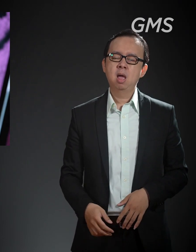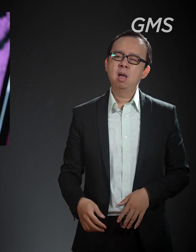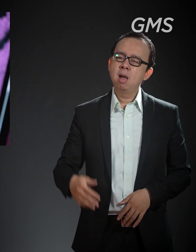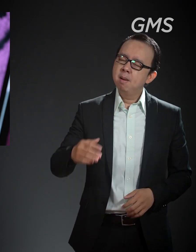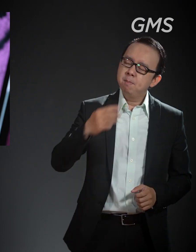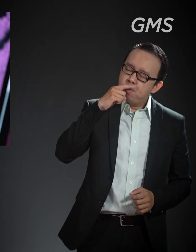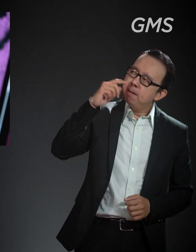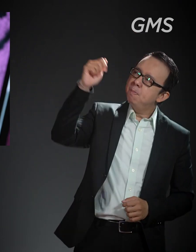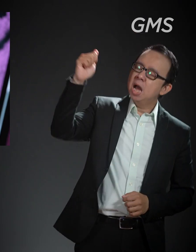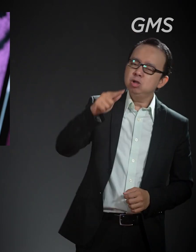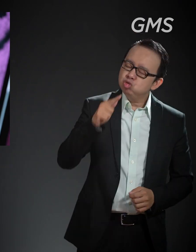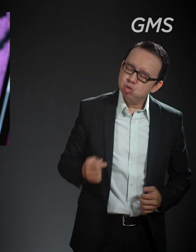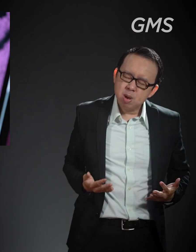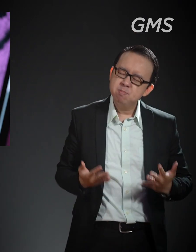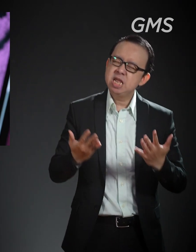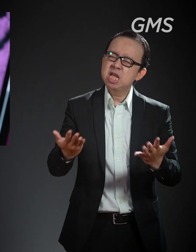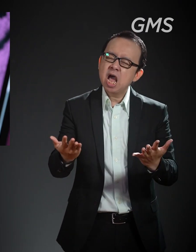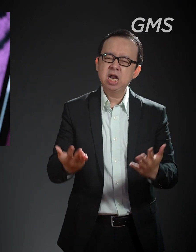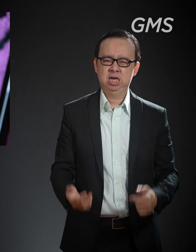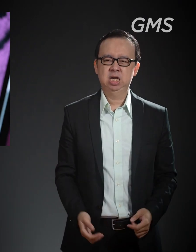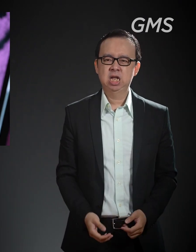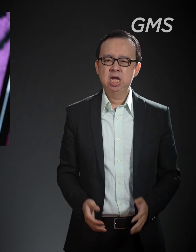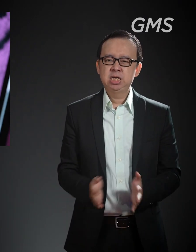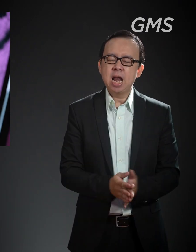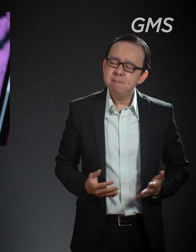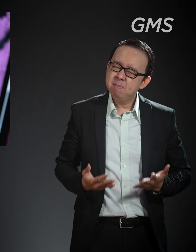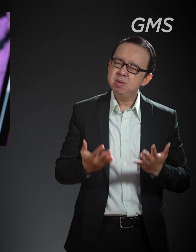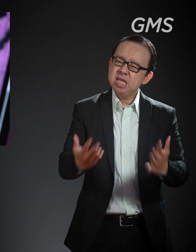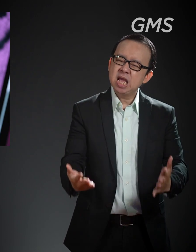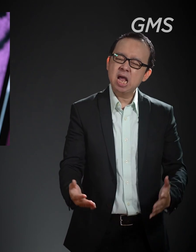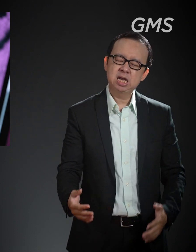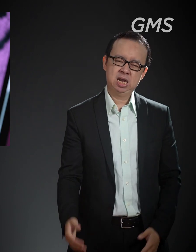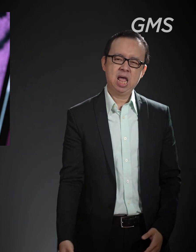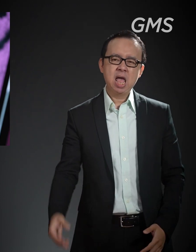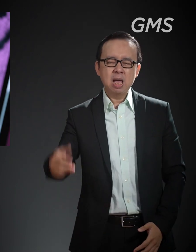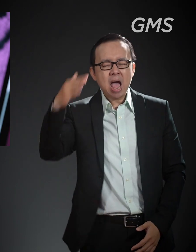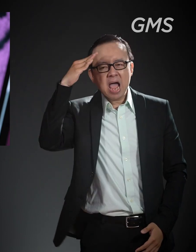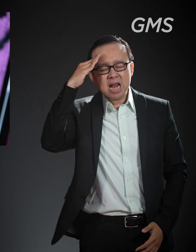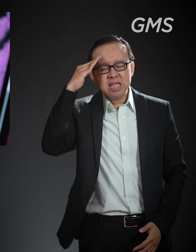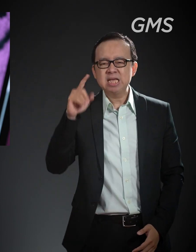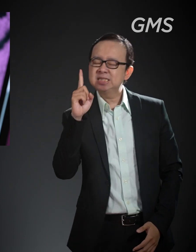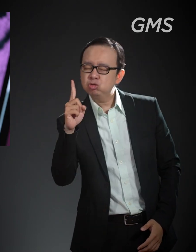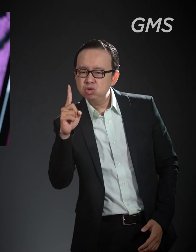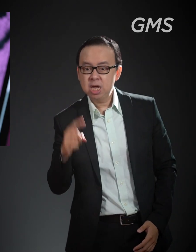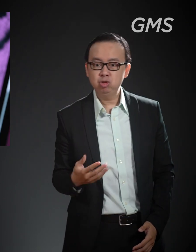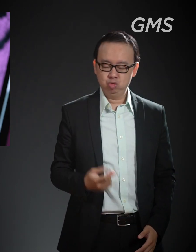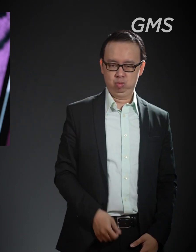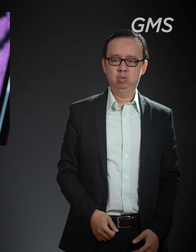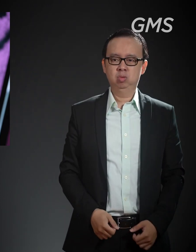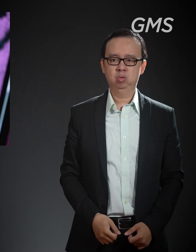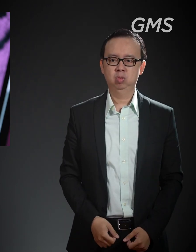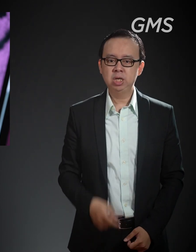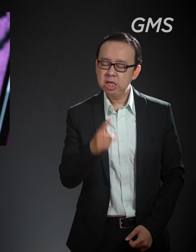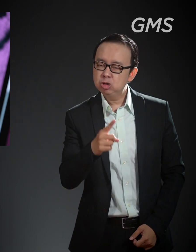memberikan dengan leluasa. Dan Bapa mengaruniakan putranya yang tunggal, sekali diberi gak bisa ditarik kembali. Itulah